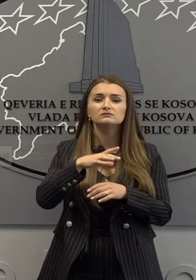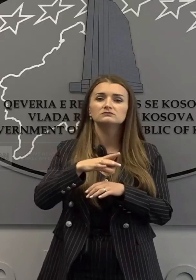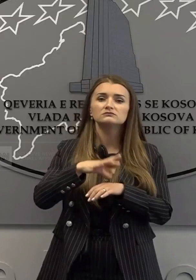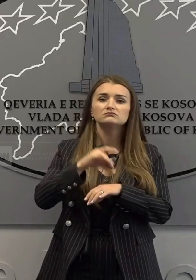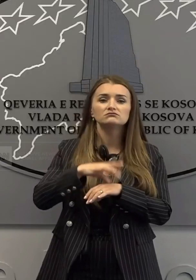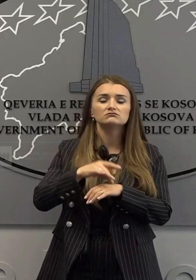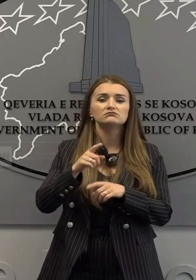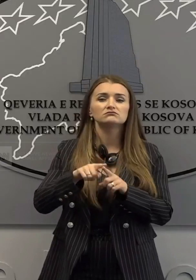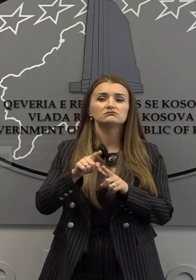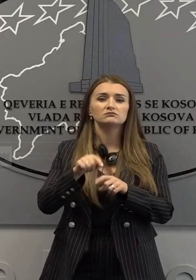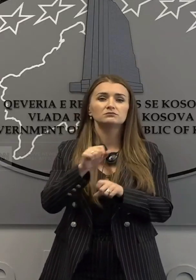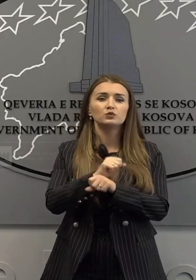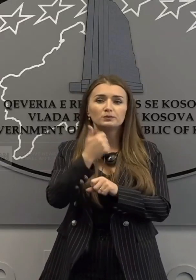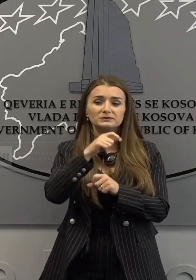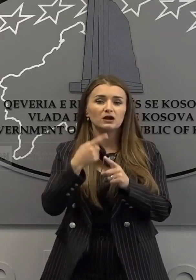të tilla.